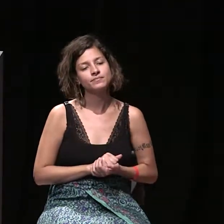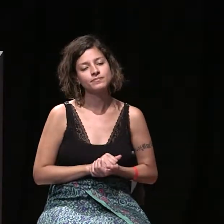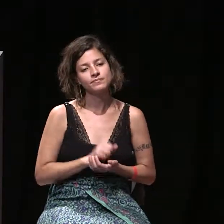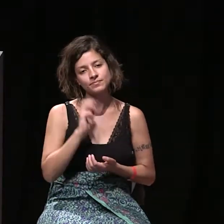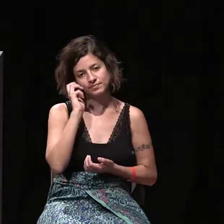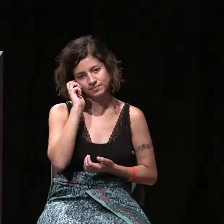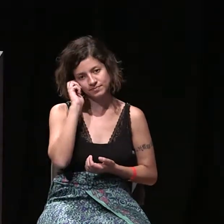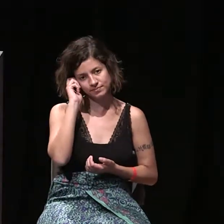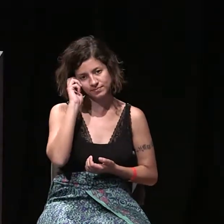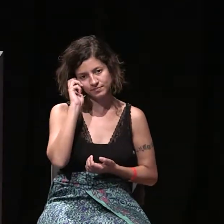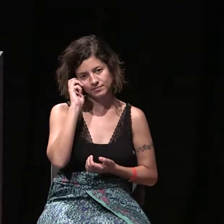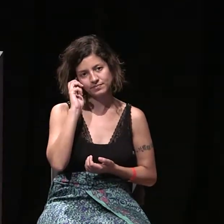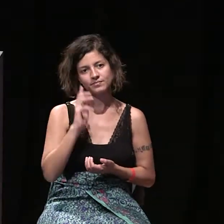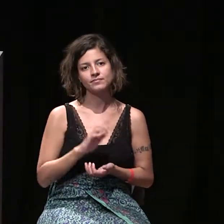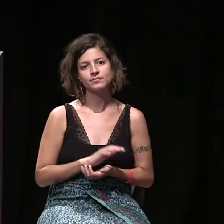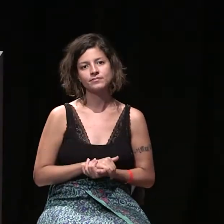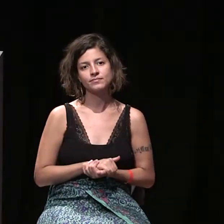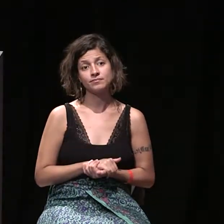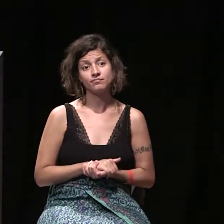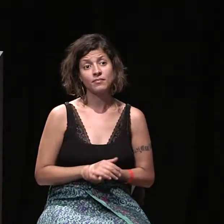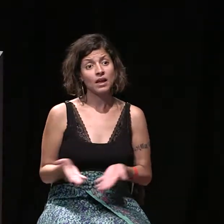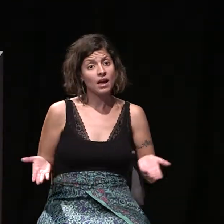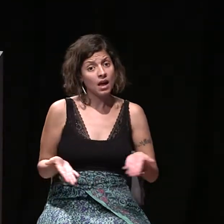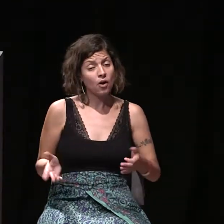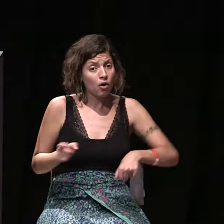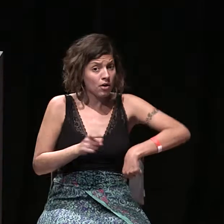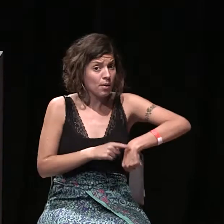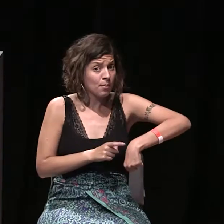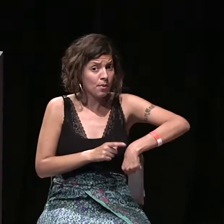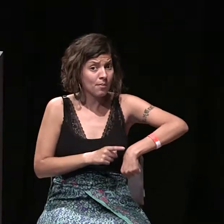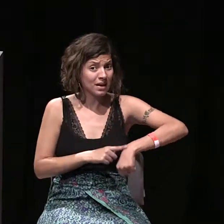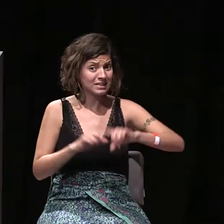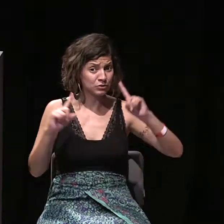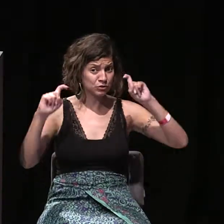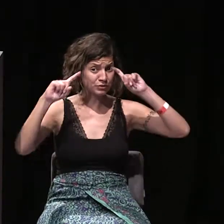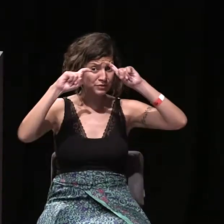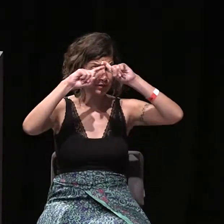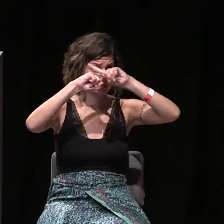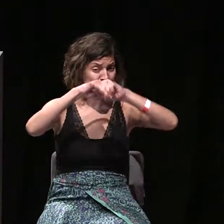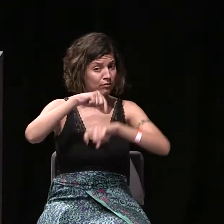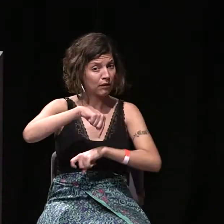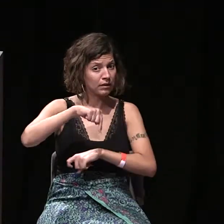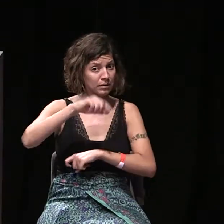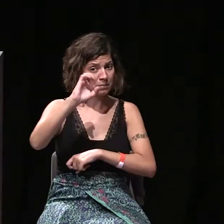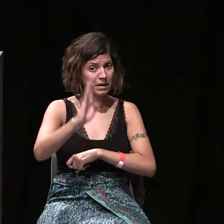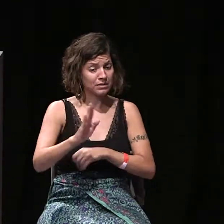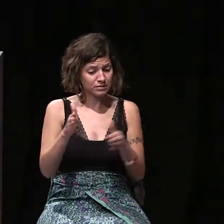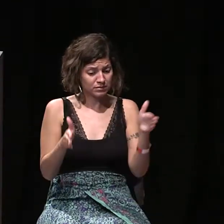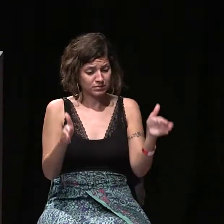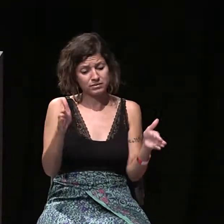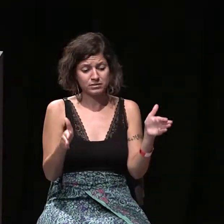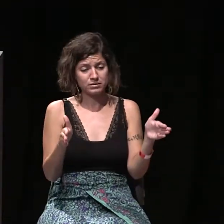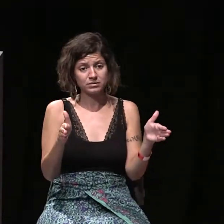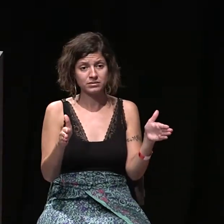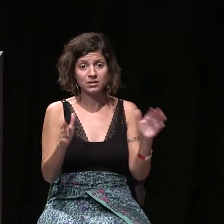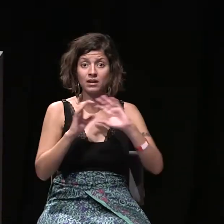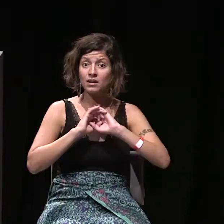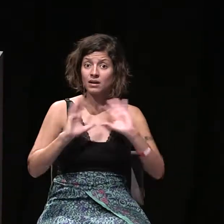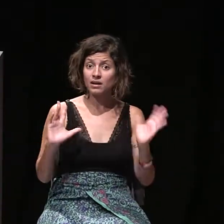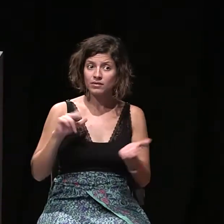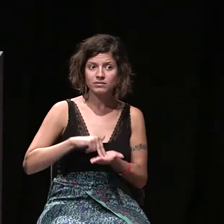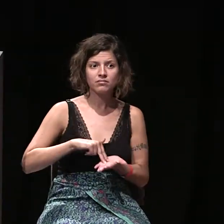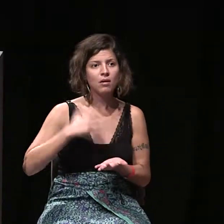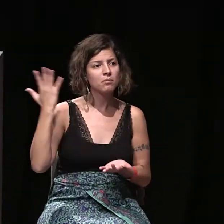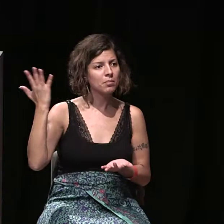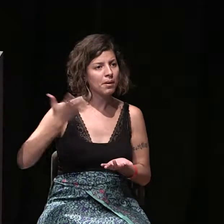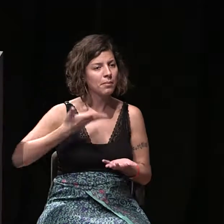Parabenizar porque, num momento tão difícil como estamos vivendo hoje no Brasil, ter esse espaço para a gente